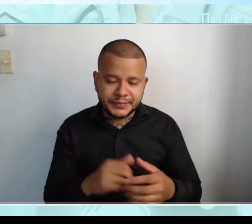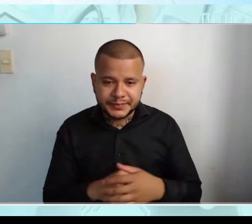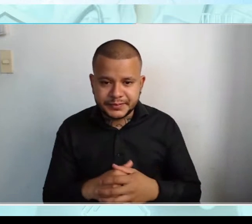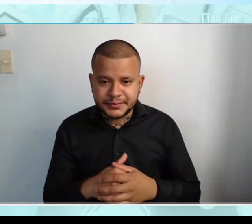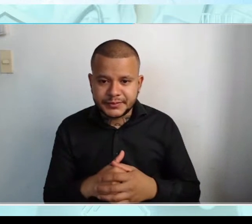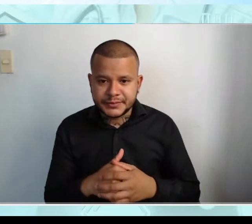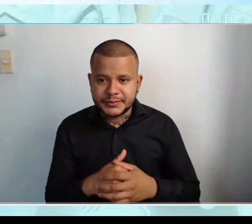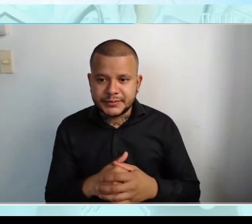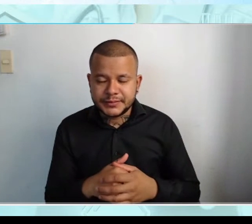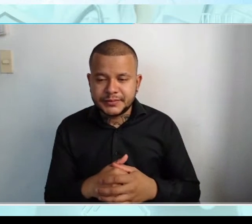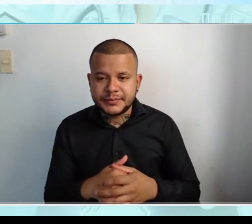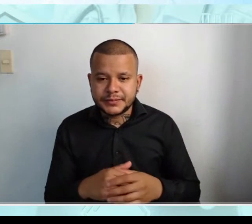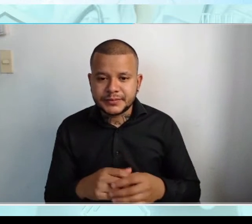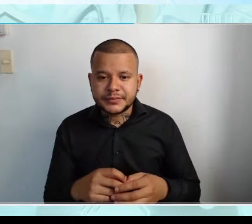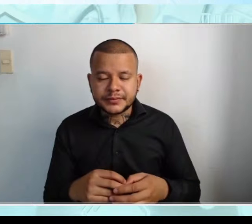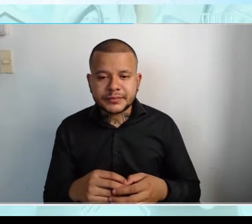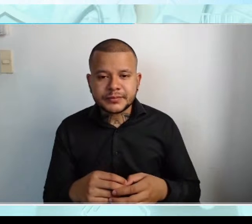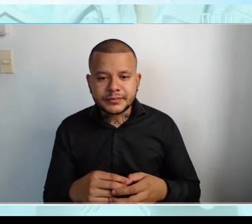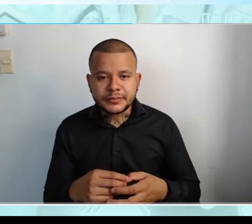momento.